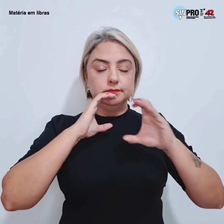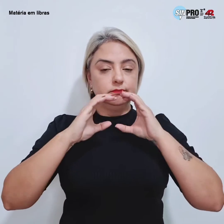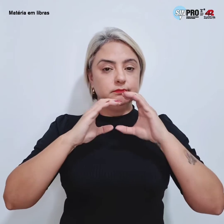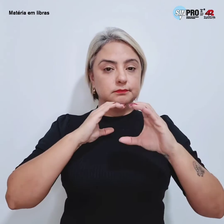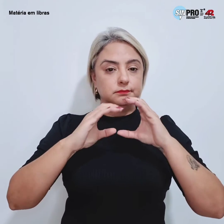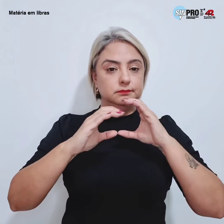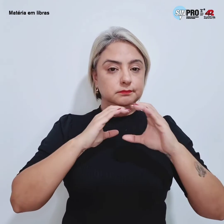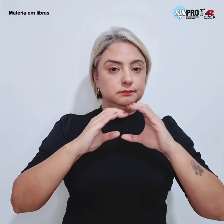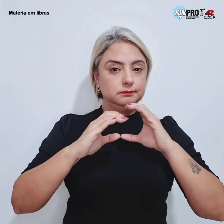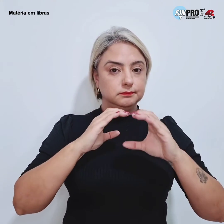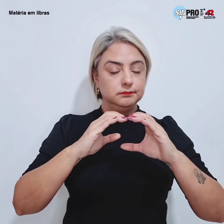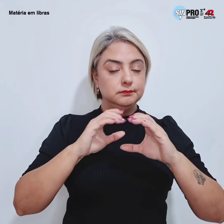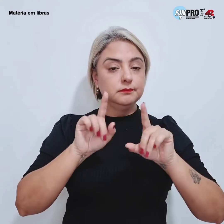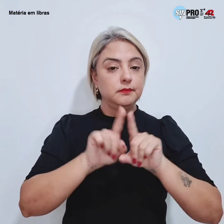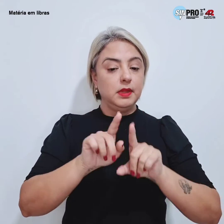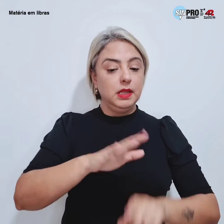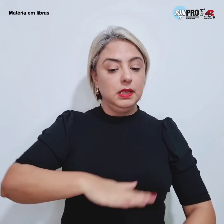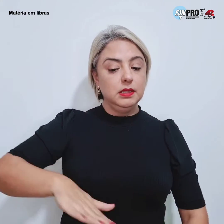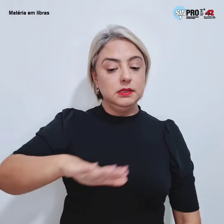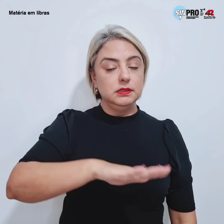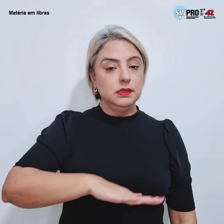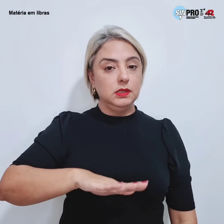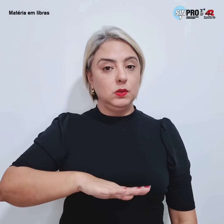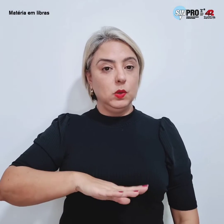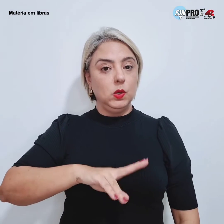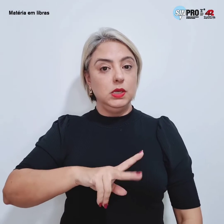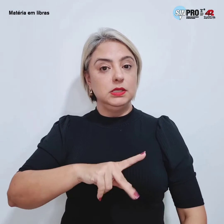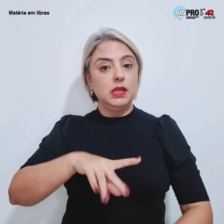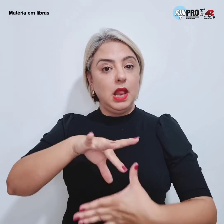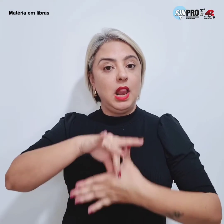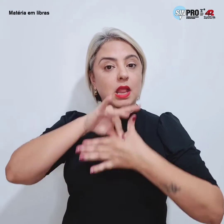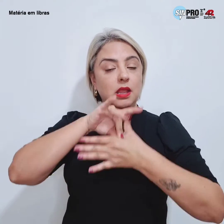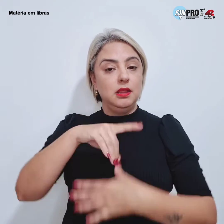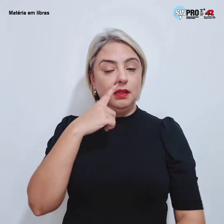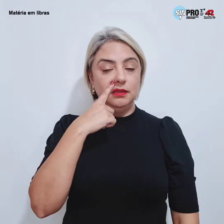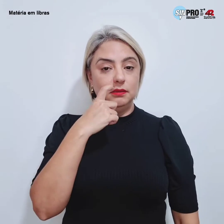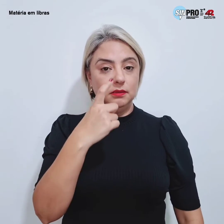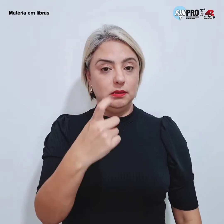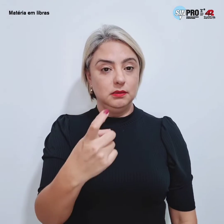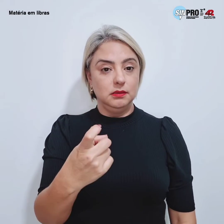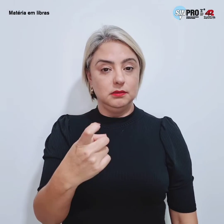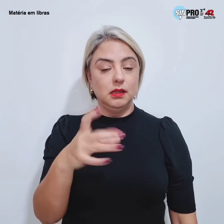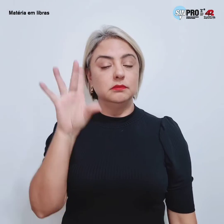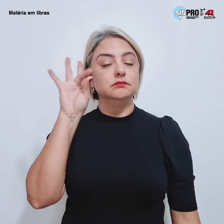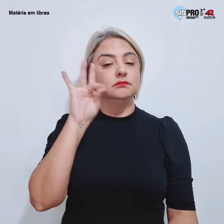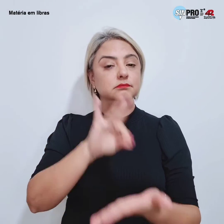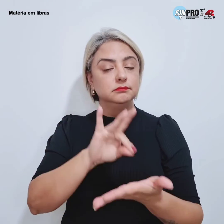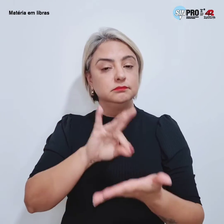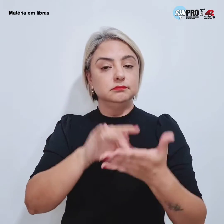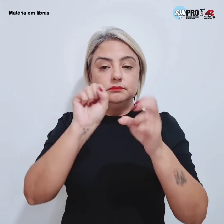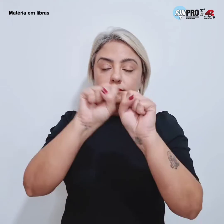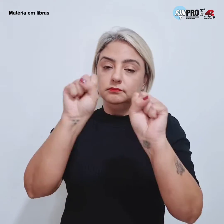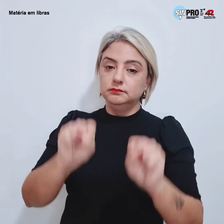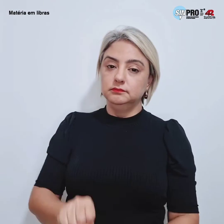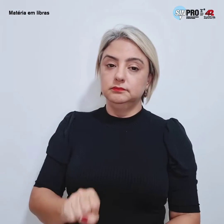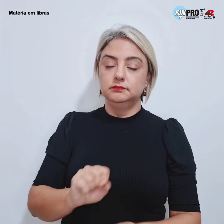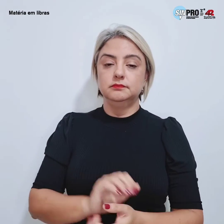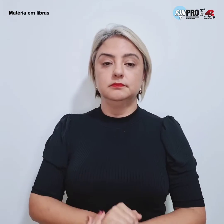massa e setores dominantes, interessados na legitimação do sistema. Na